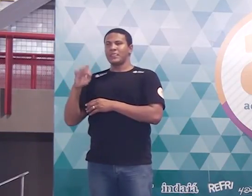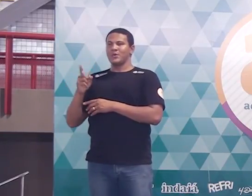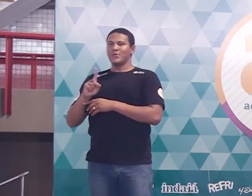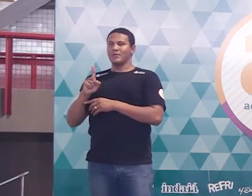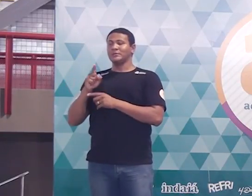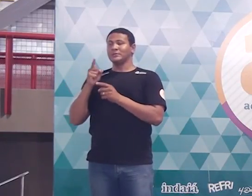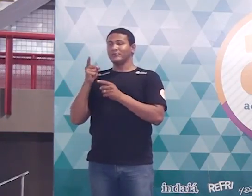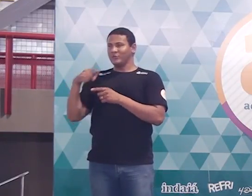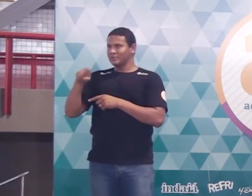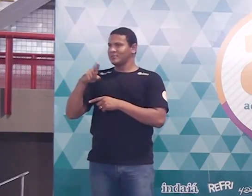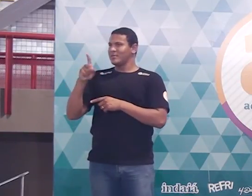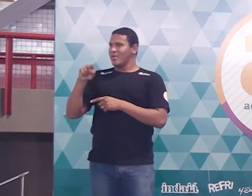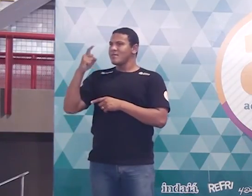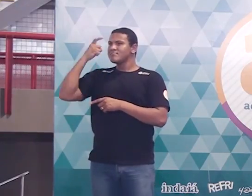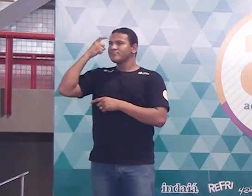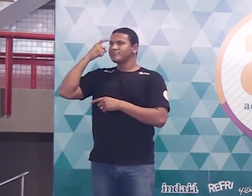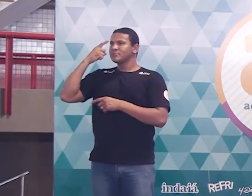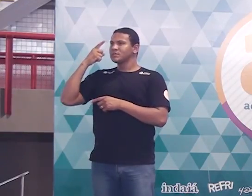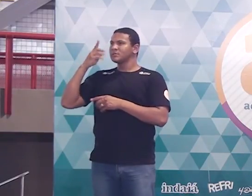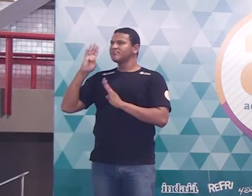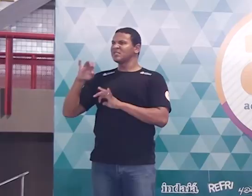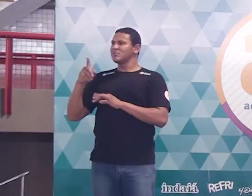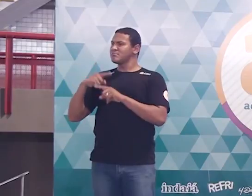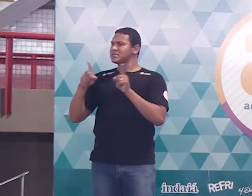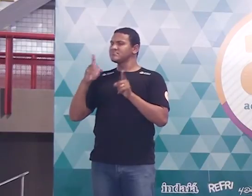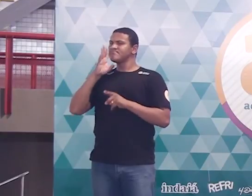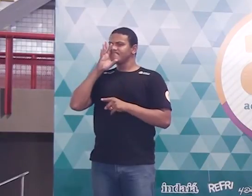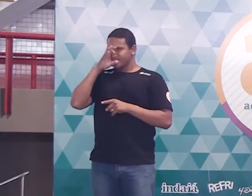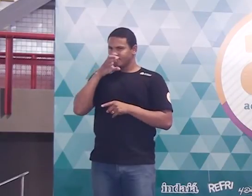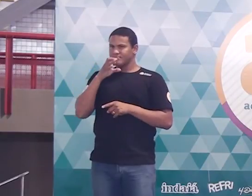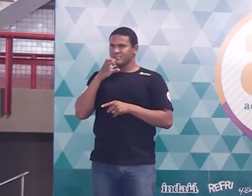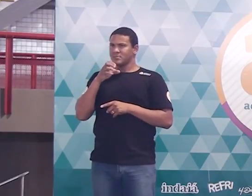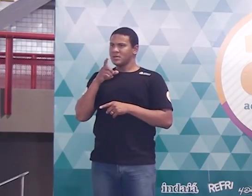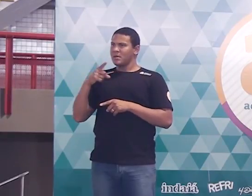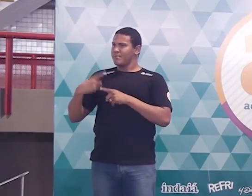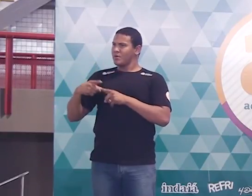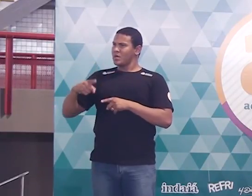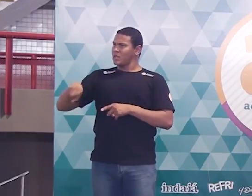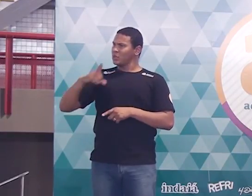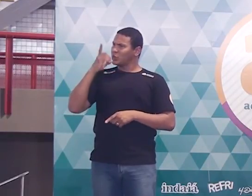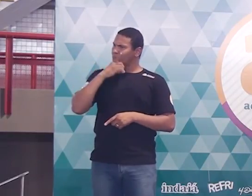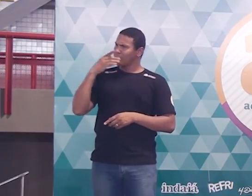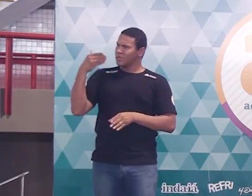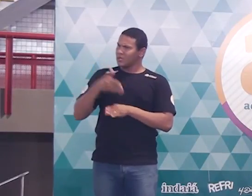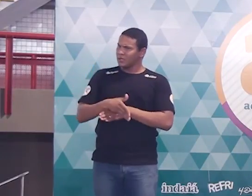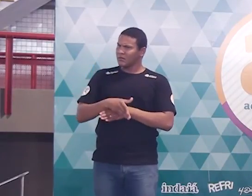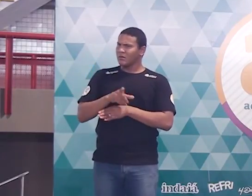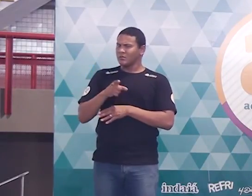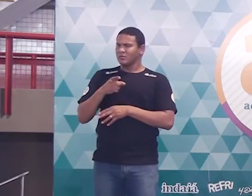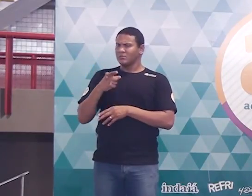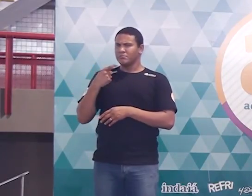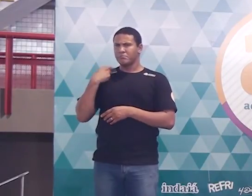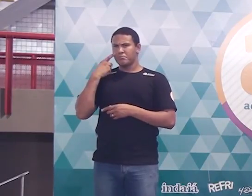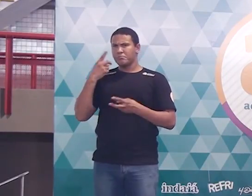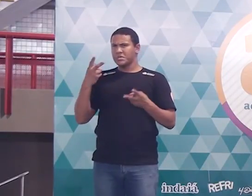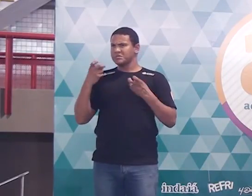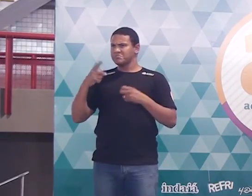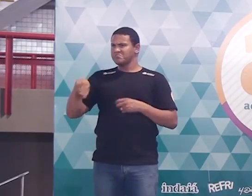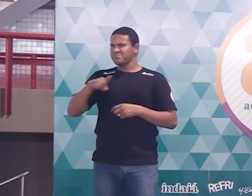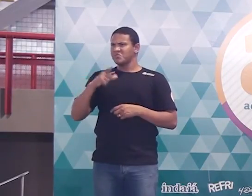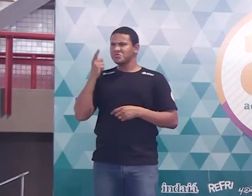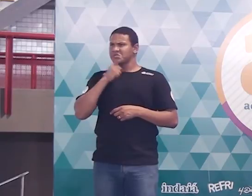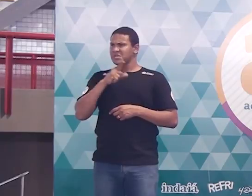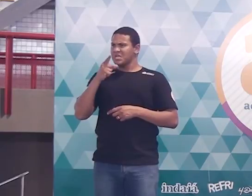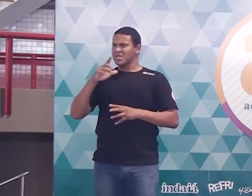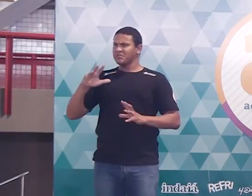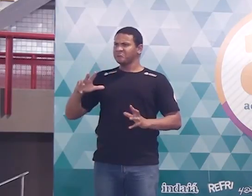insensatas, porque estar aqui num domingo já demonstra que vocês querem mudar a realidade desse país. Então, se nós queremos que essas